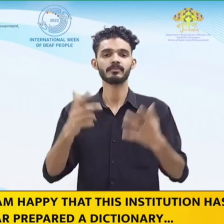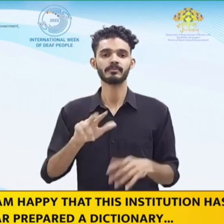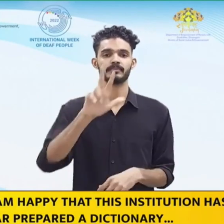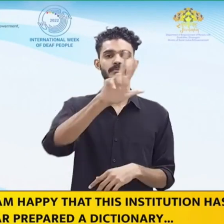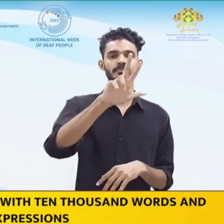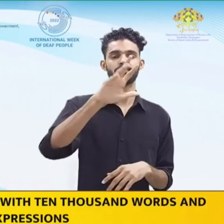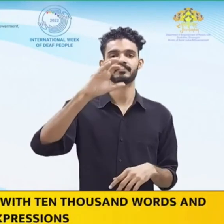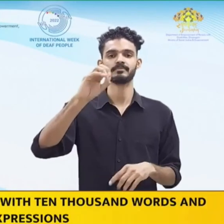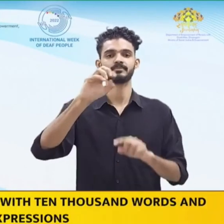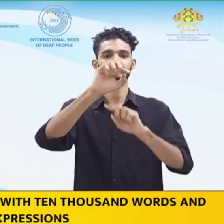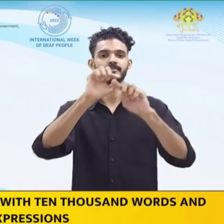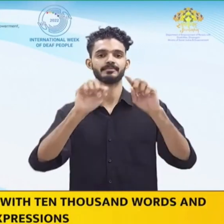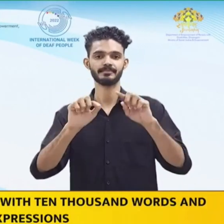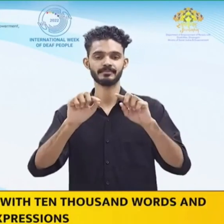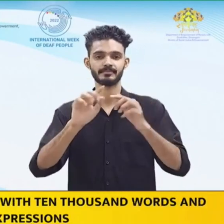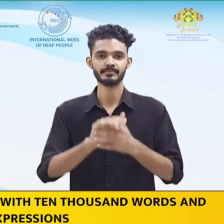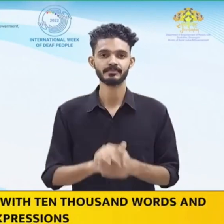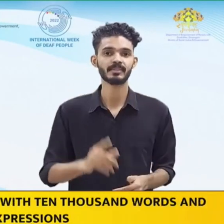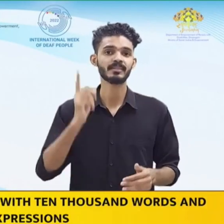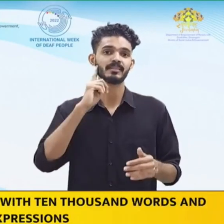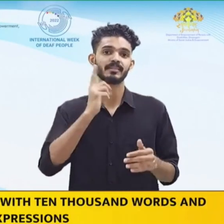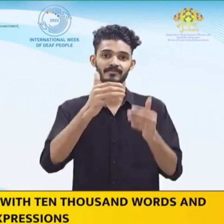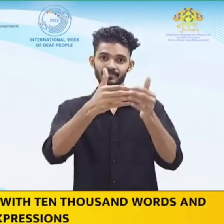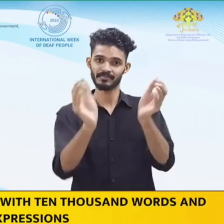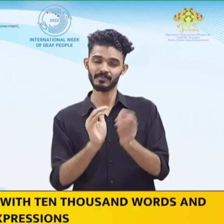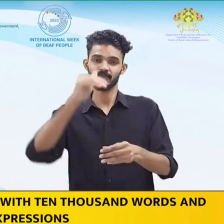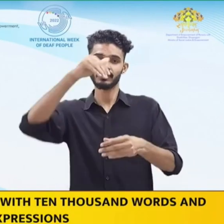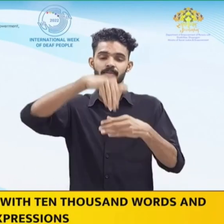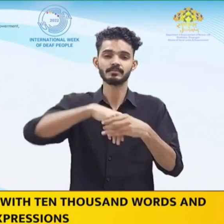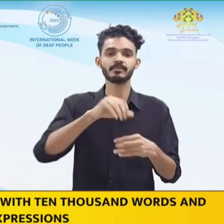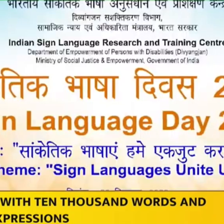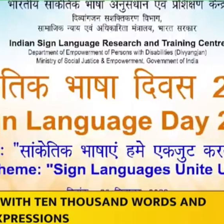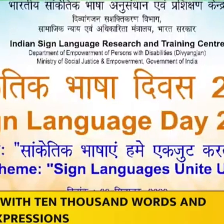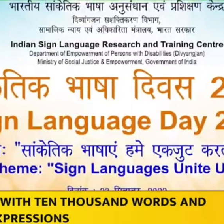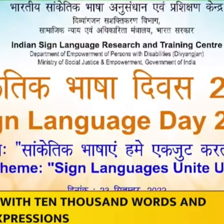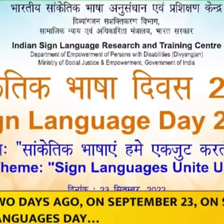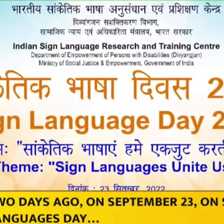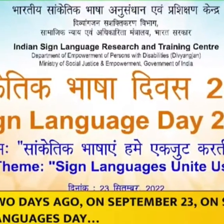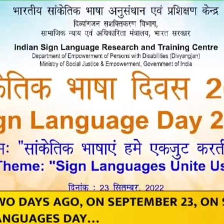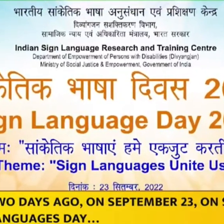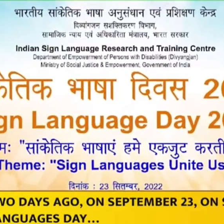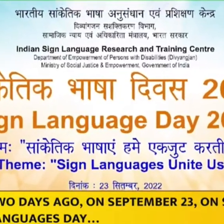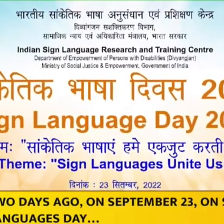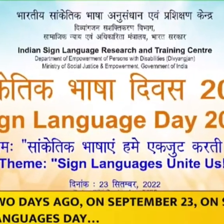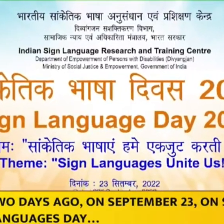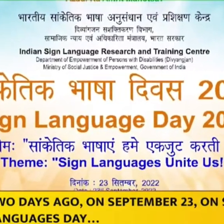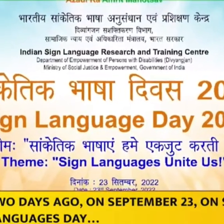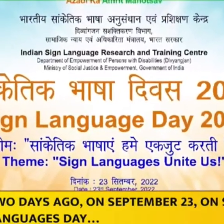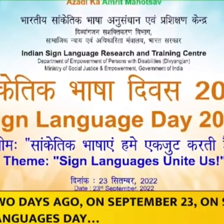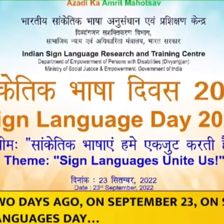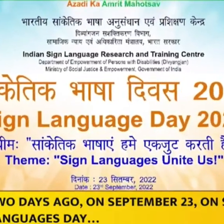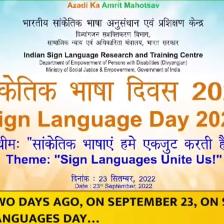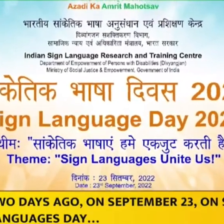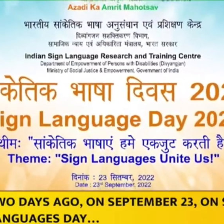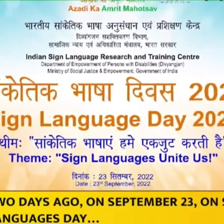एक्स्परेशन्स की डिक्ष्नेरी तयार कर चुका है। दो दिन पहले याने 23 सितंबर